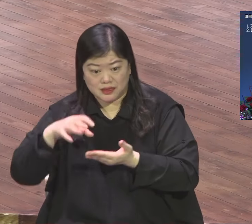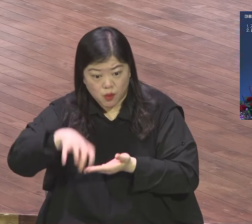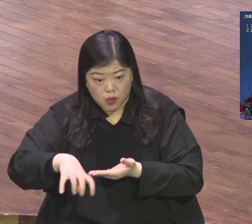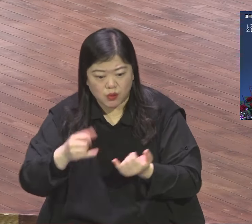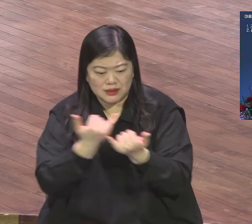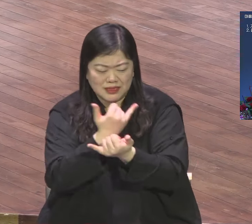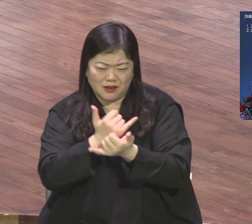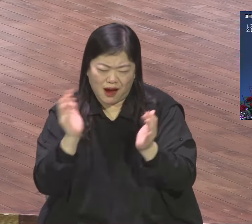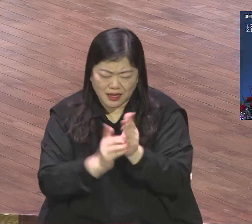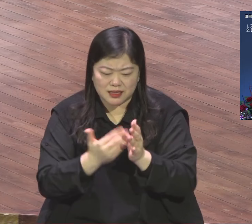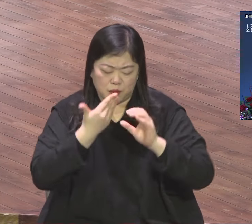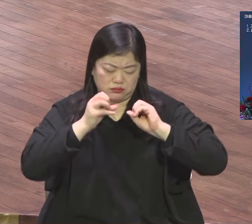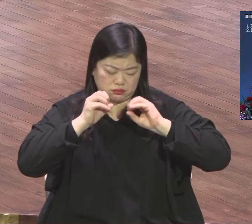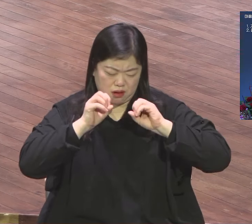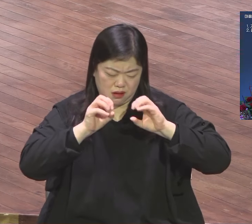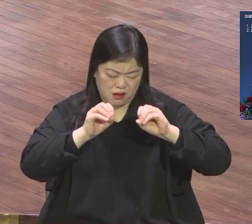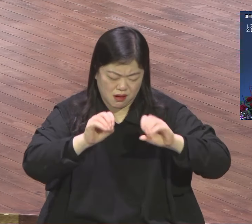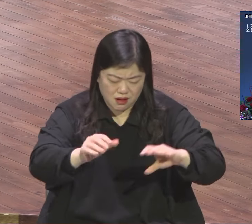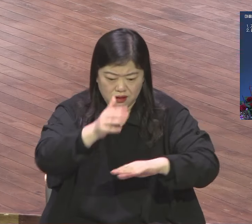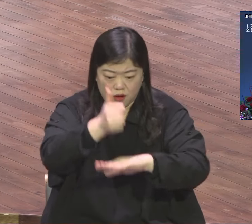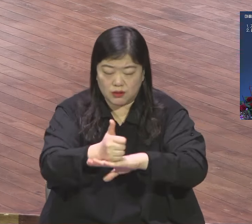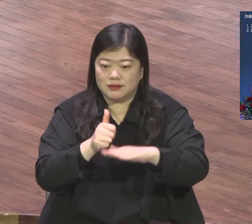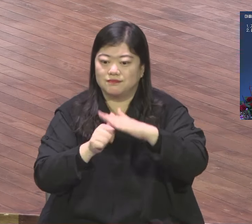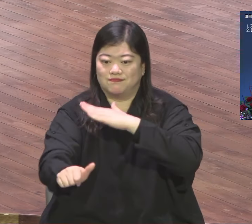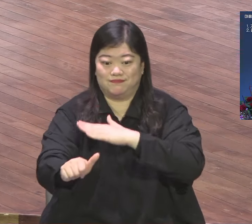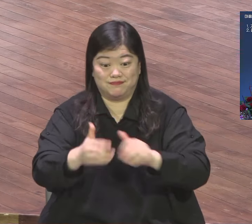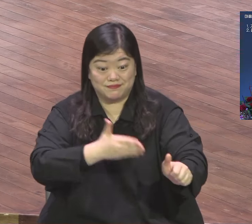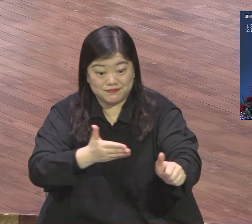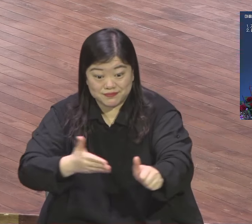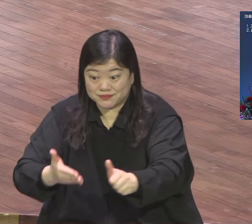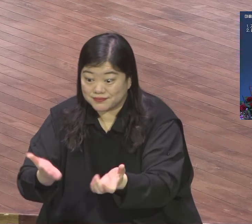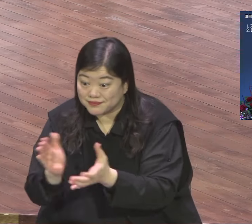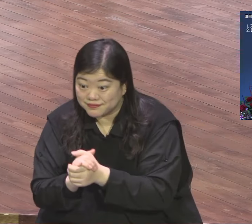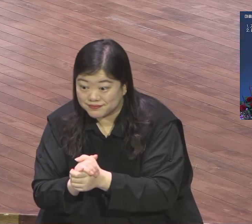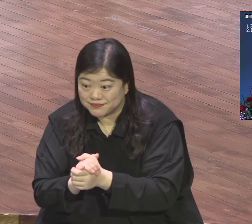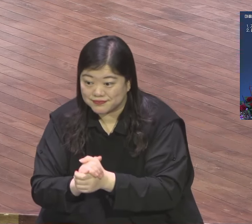그래서 사트만 202의 주역들 다 되시기를 제물로 축복합니다. 성찬식을